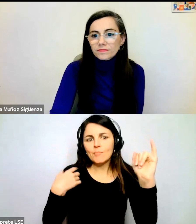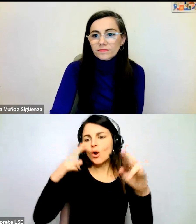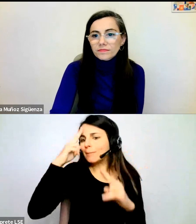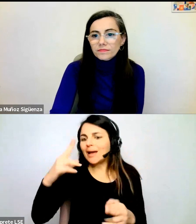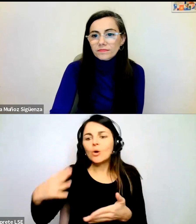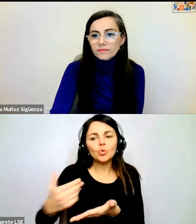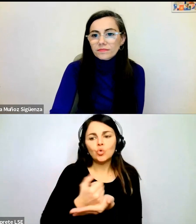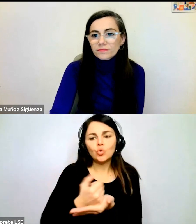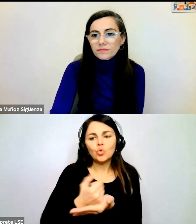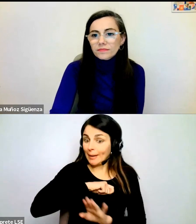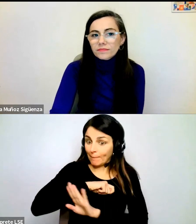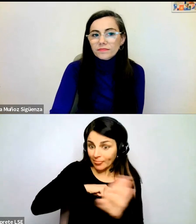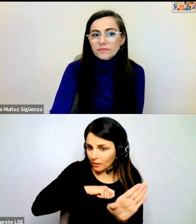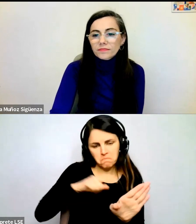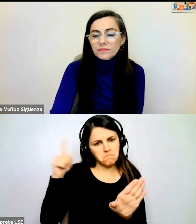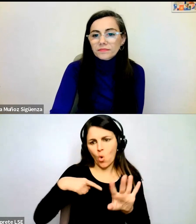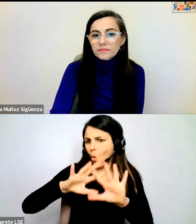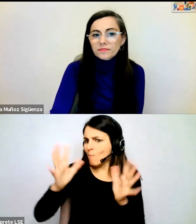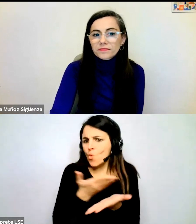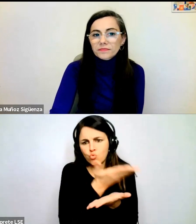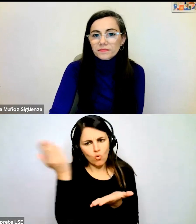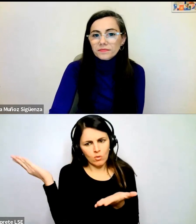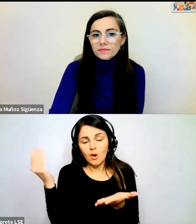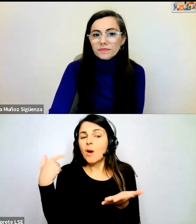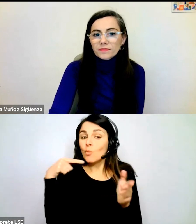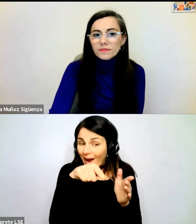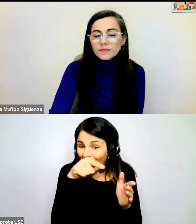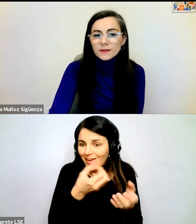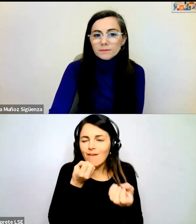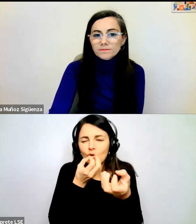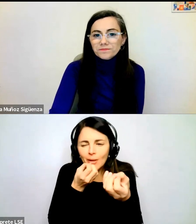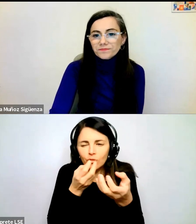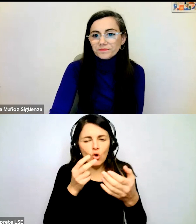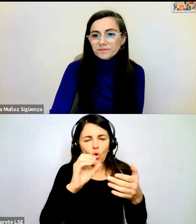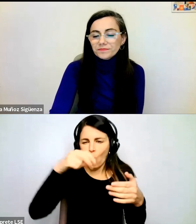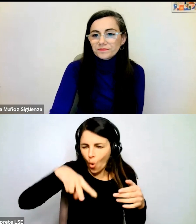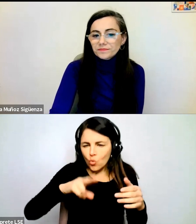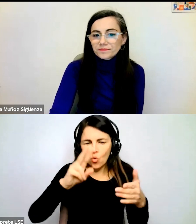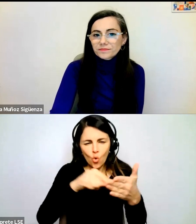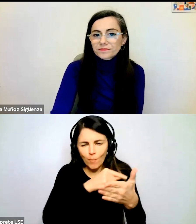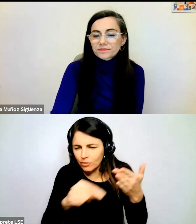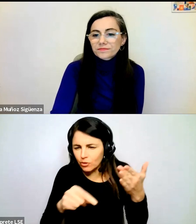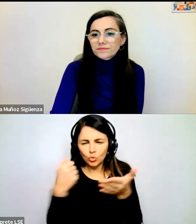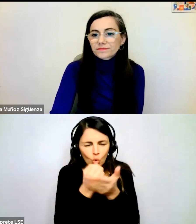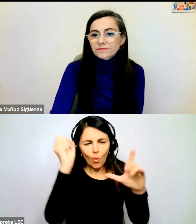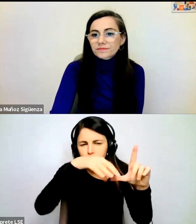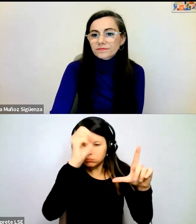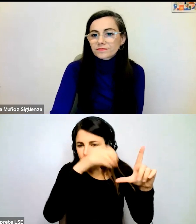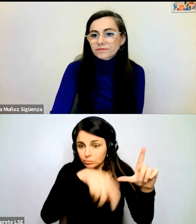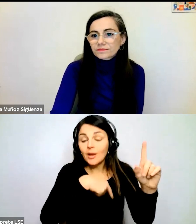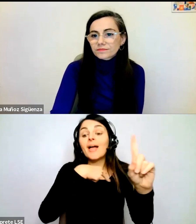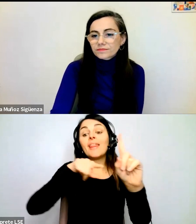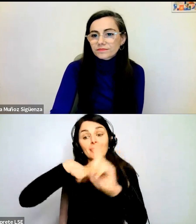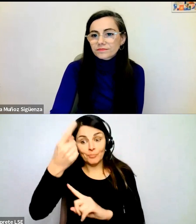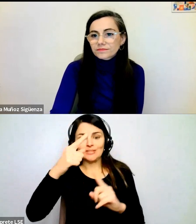países. Entonces, ahí hemos colgado en convenciones internacionales este tipo de legislación, luego legislación a nivel estatal,